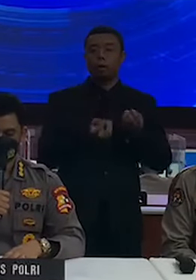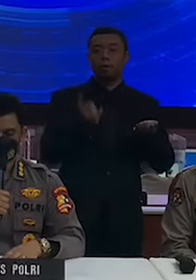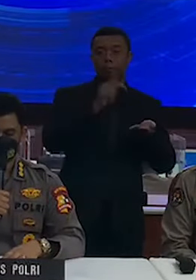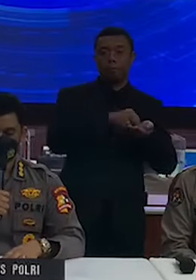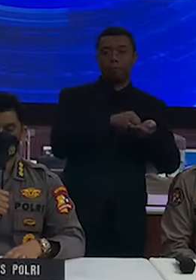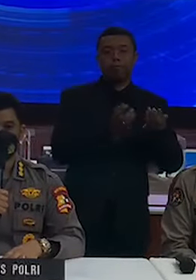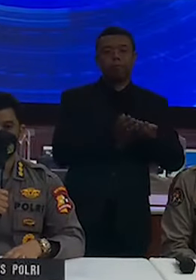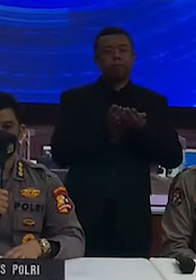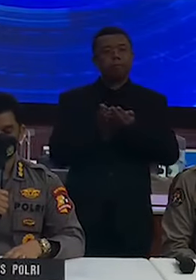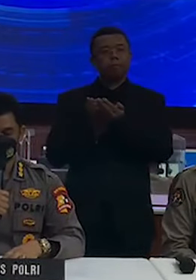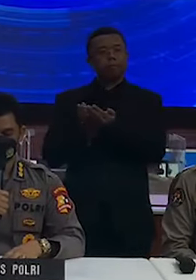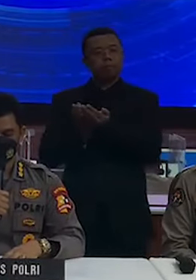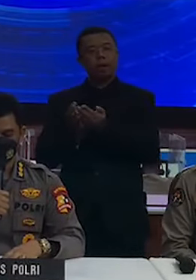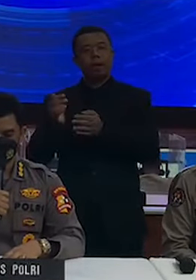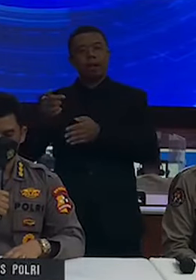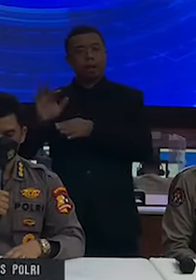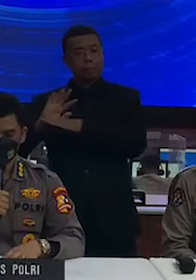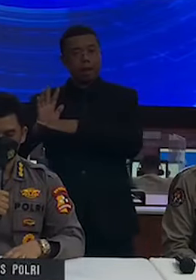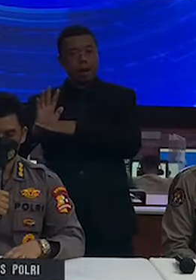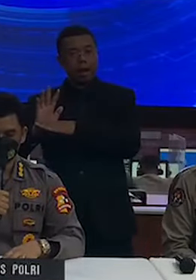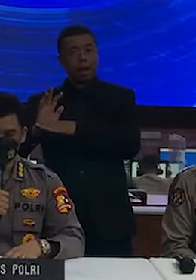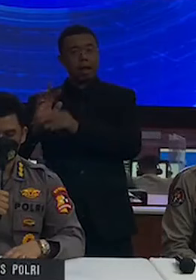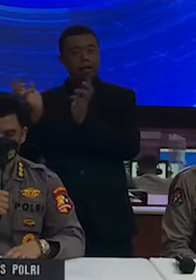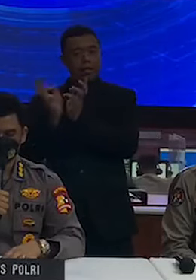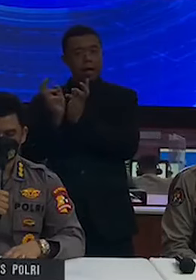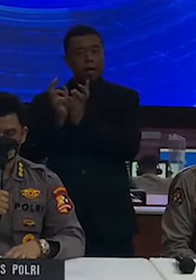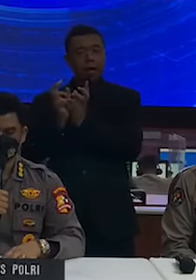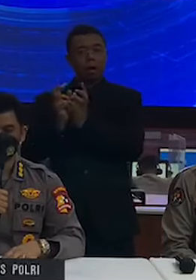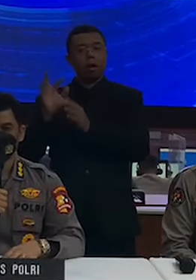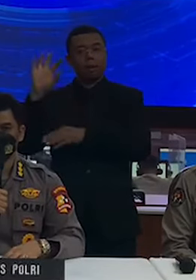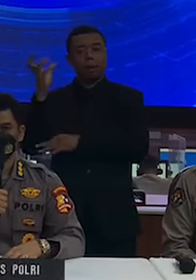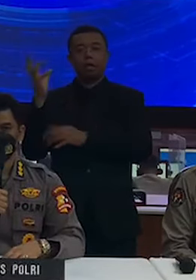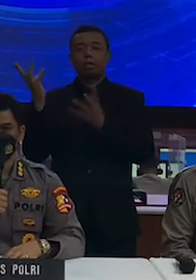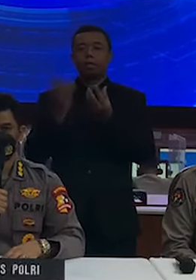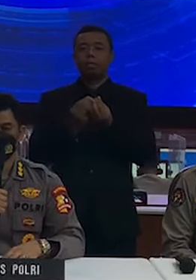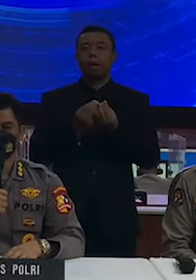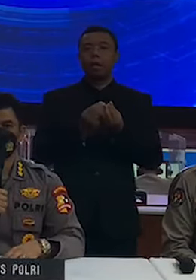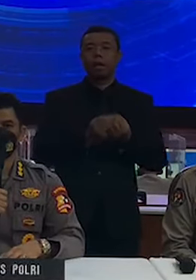dari pelabuhan Bakahuni menuju pelabuhan Merak sebanyak